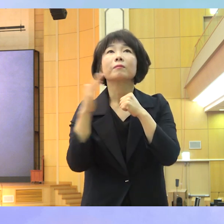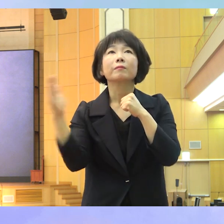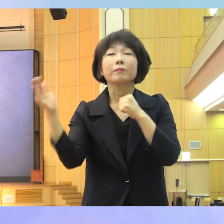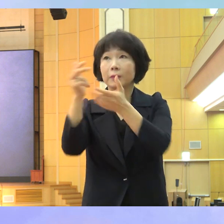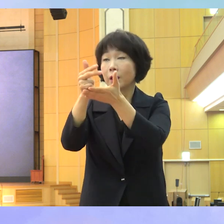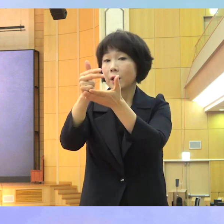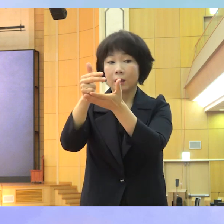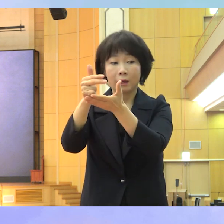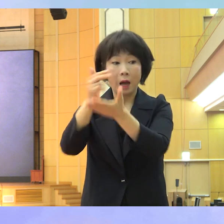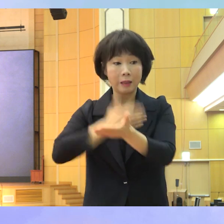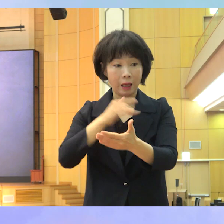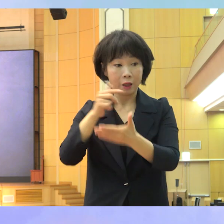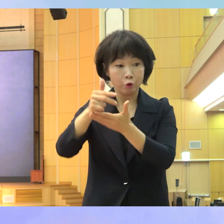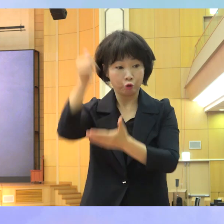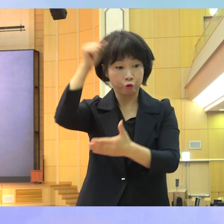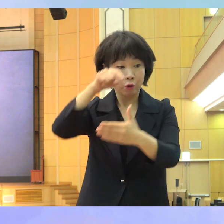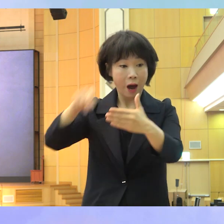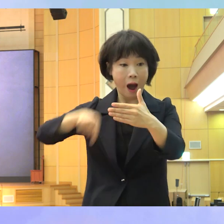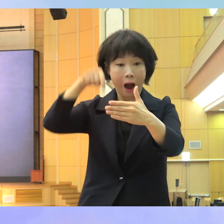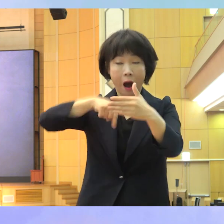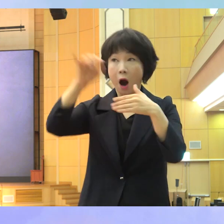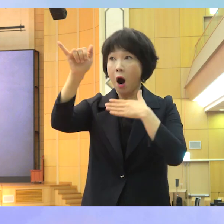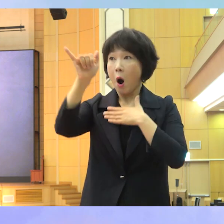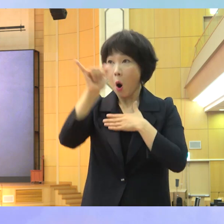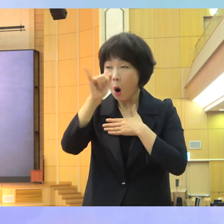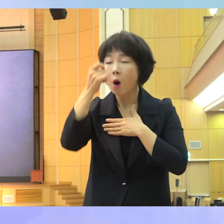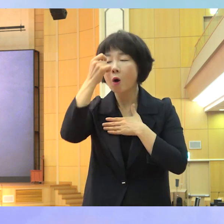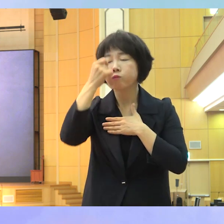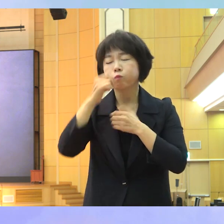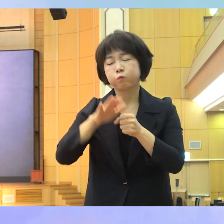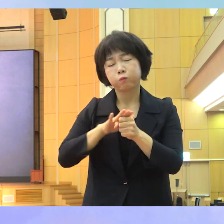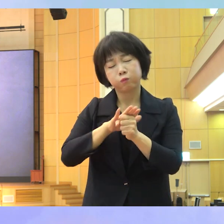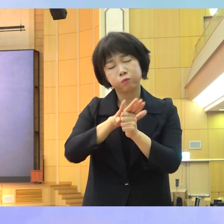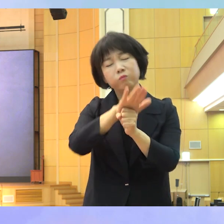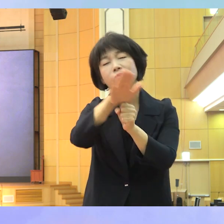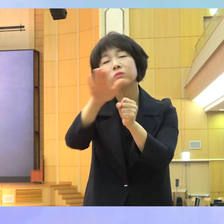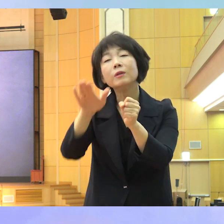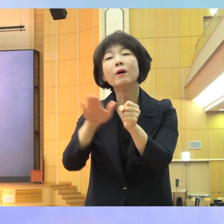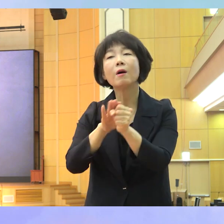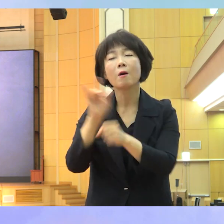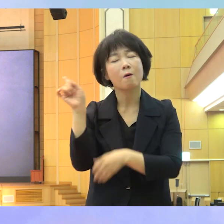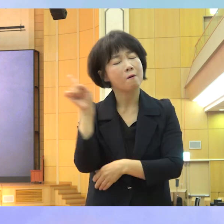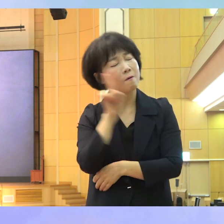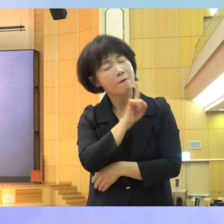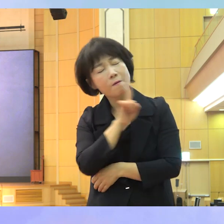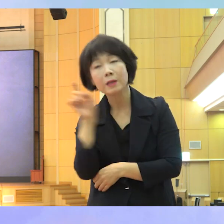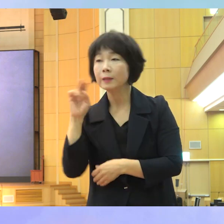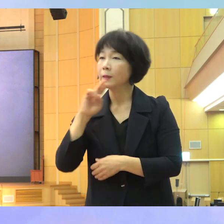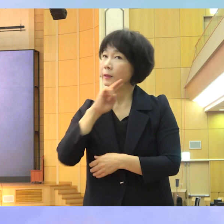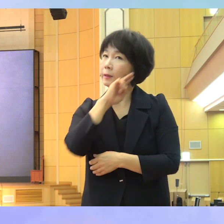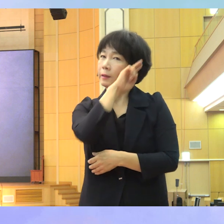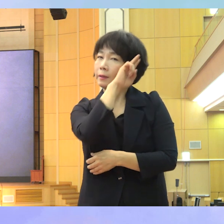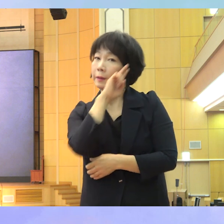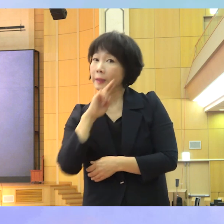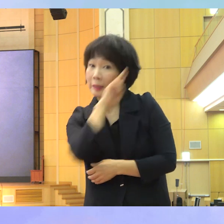인도하시니 그 주 안에 있는 긍휼 어찌